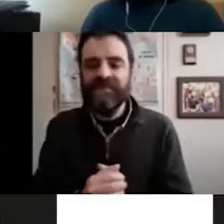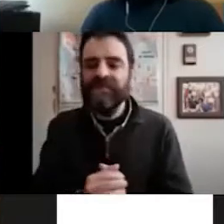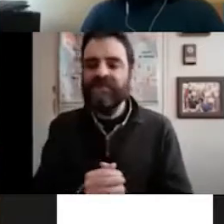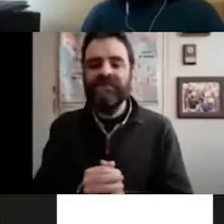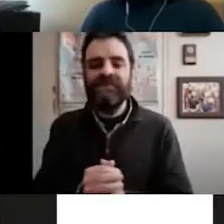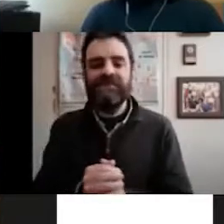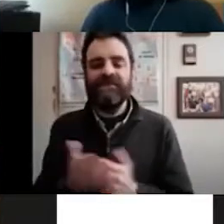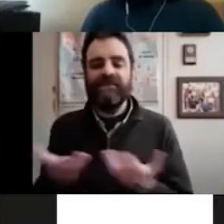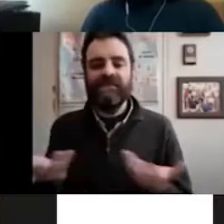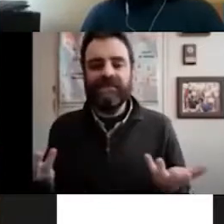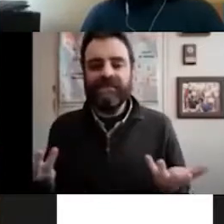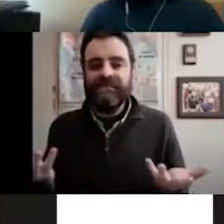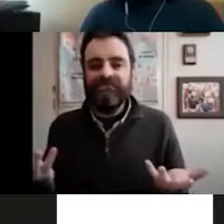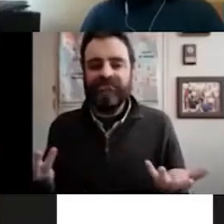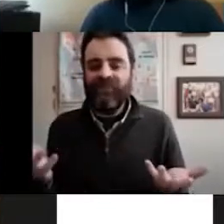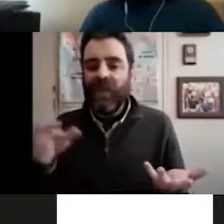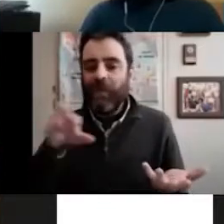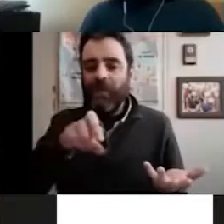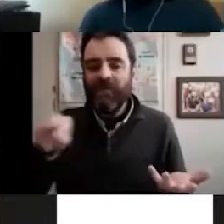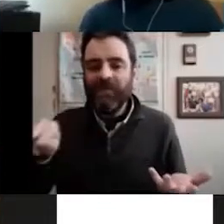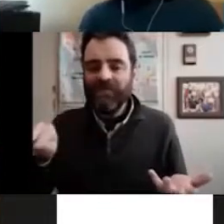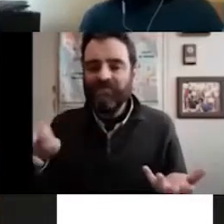es complejo, es difícil.